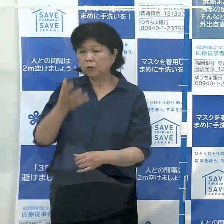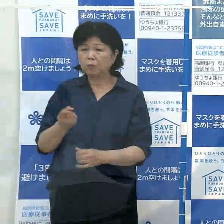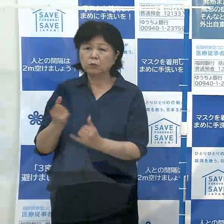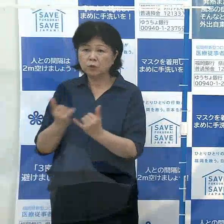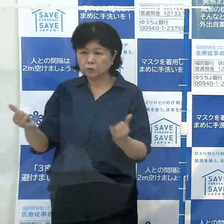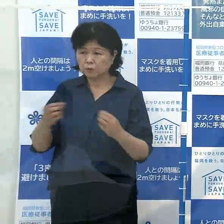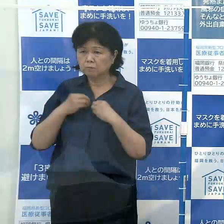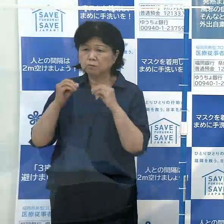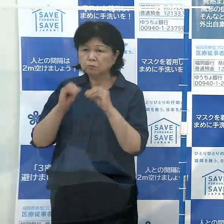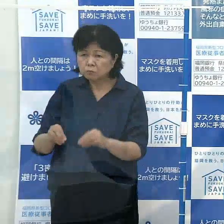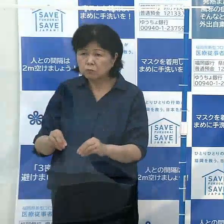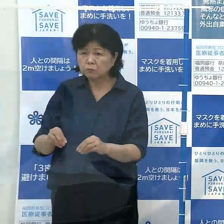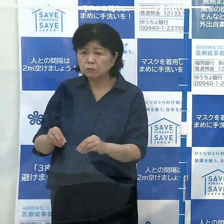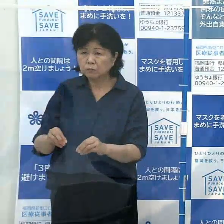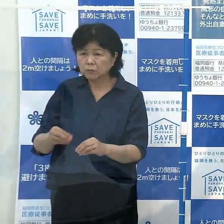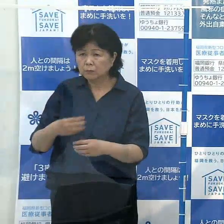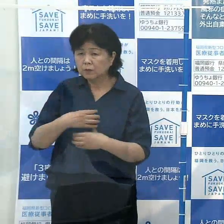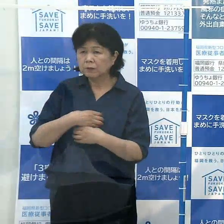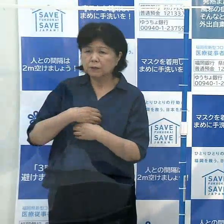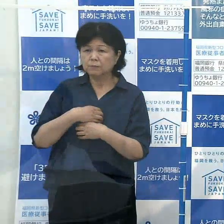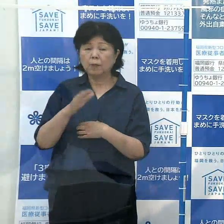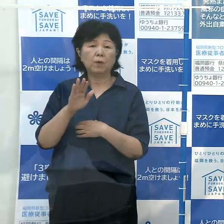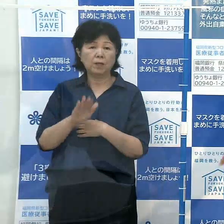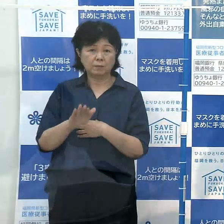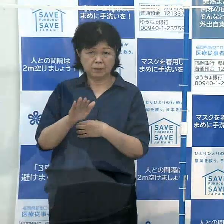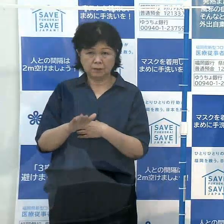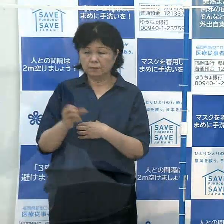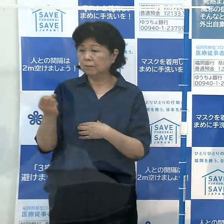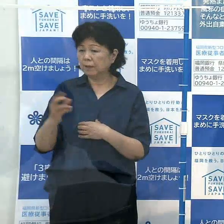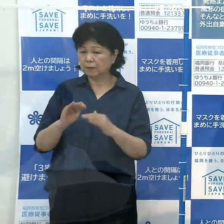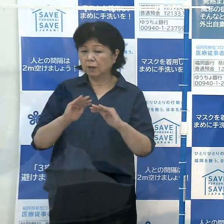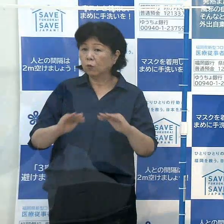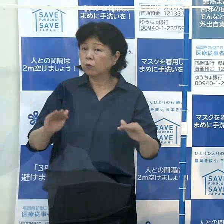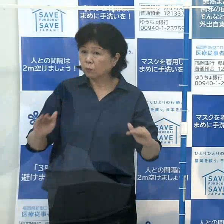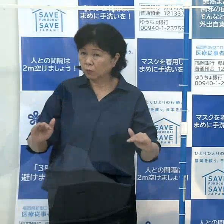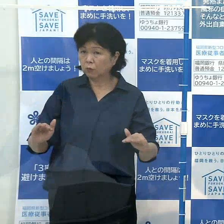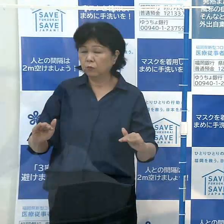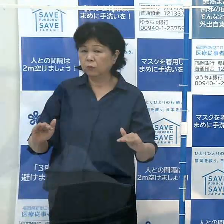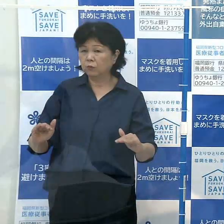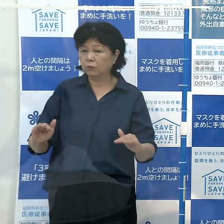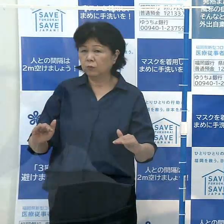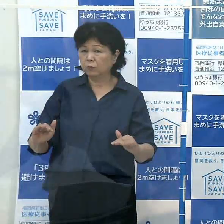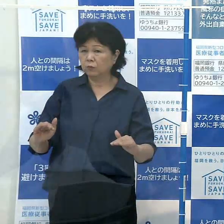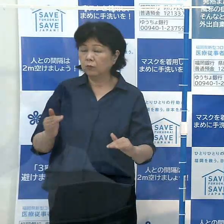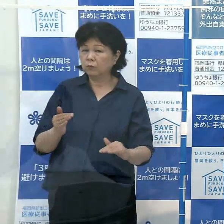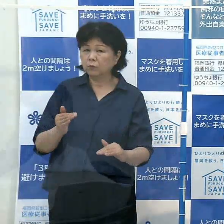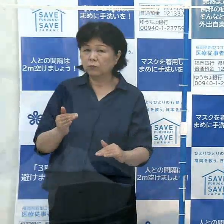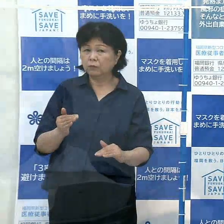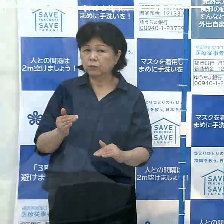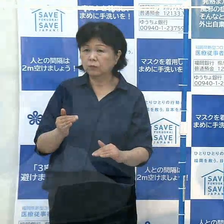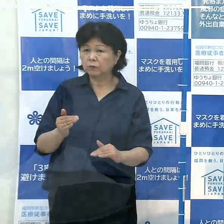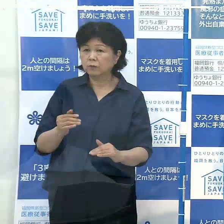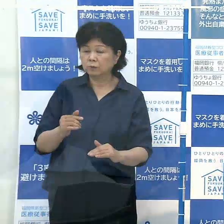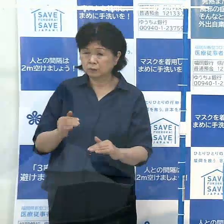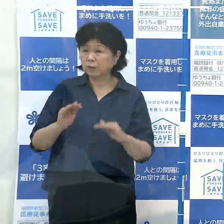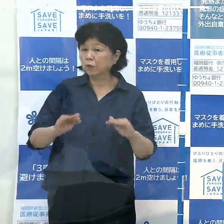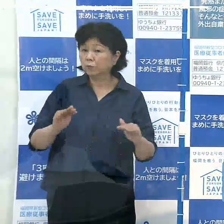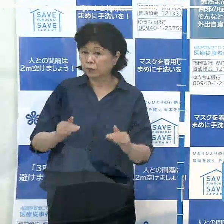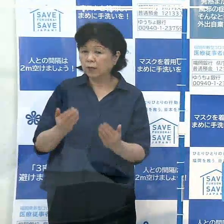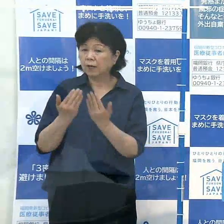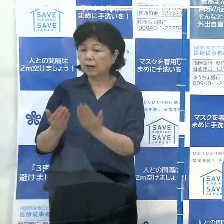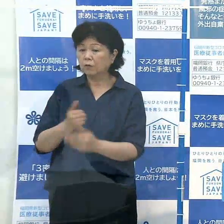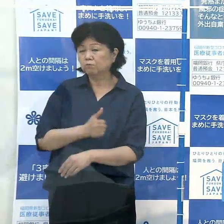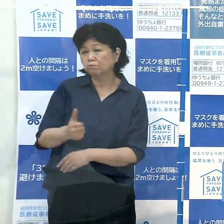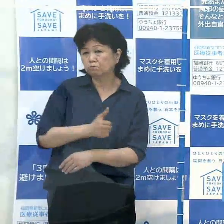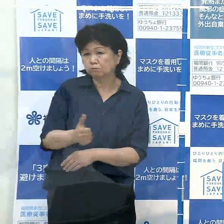方に移す場合もありますし、お子さんたちにも学校が空いて通い始め